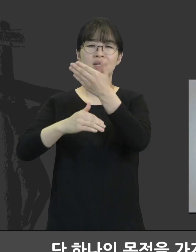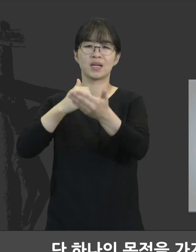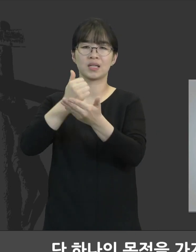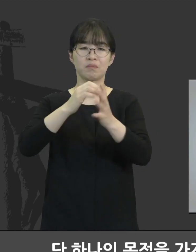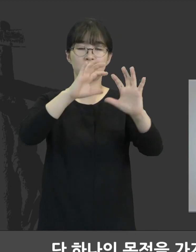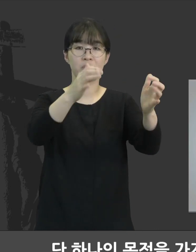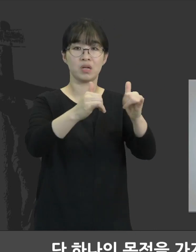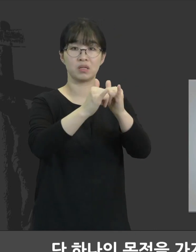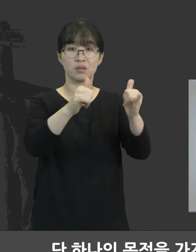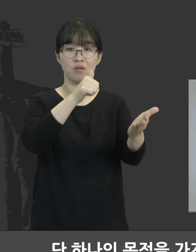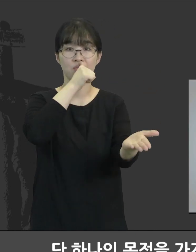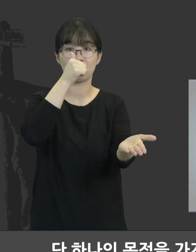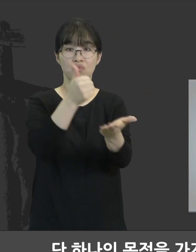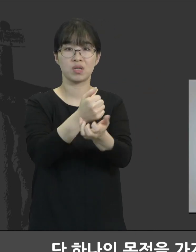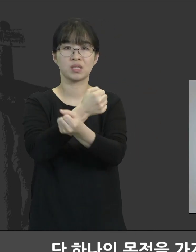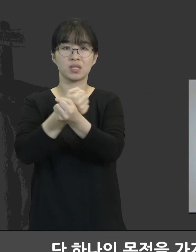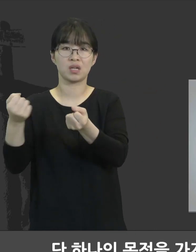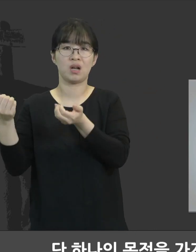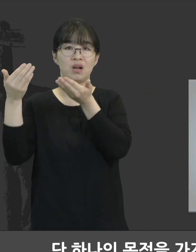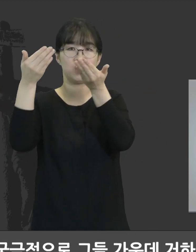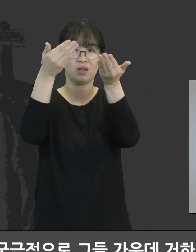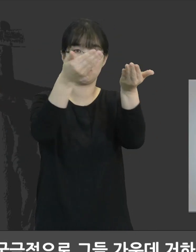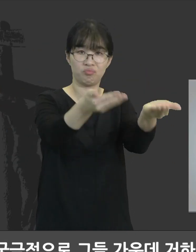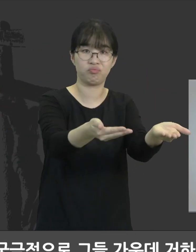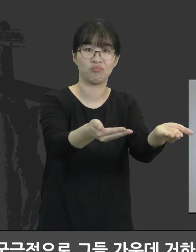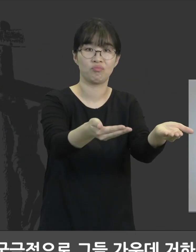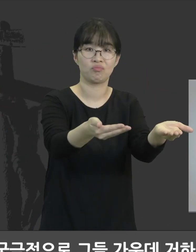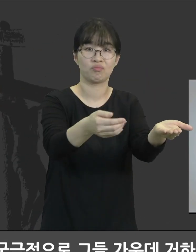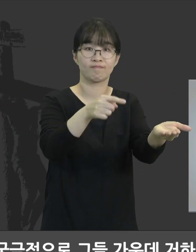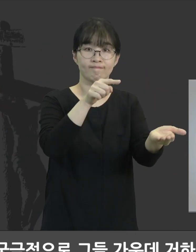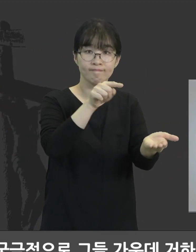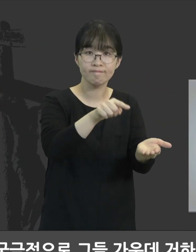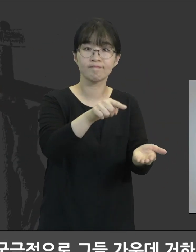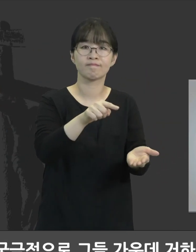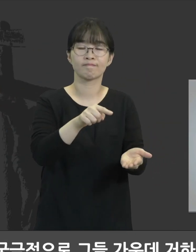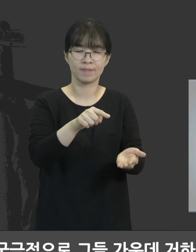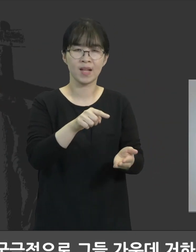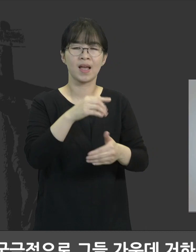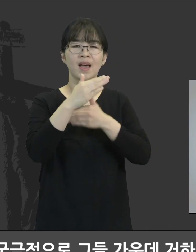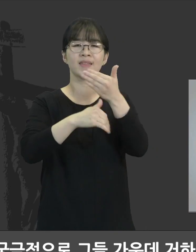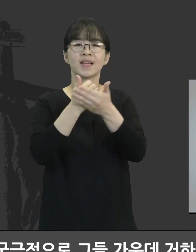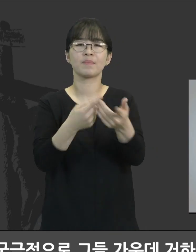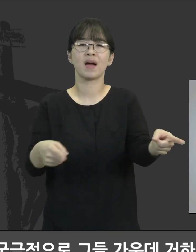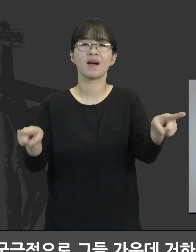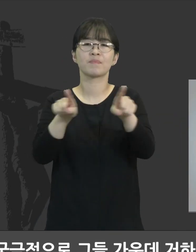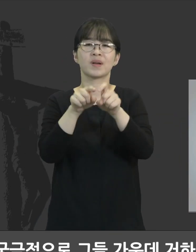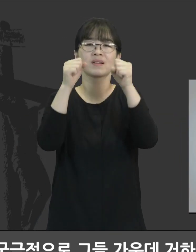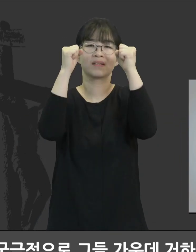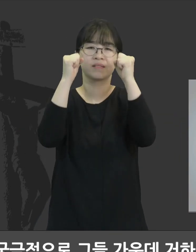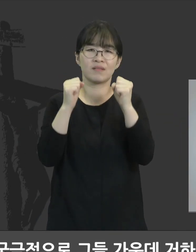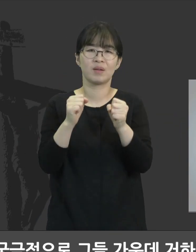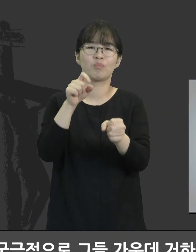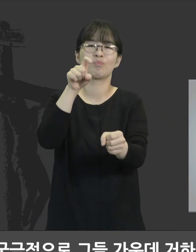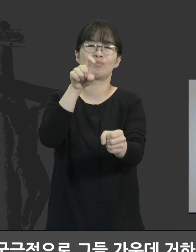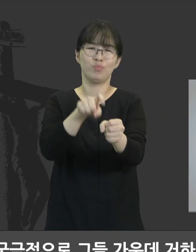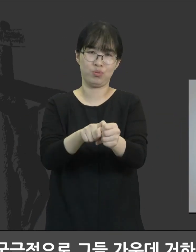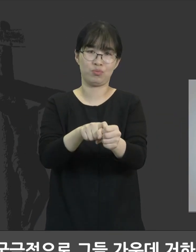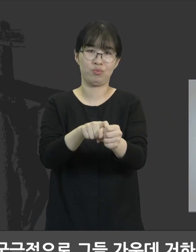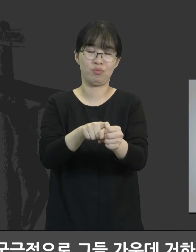죄를 사하셔서 궁극적으로 그들 가운데 거하시기 위한 것이었습니다. 그런 의미에서